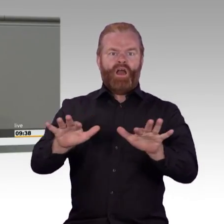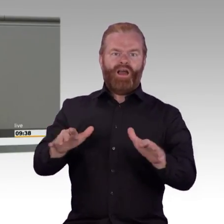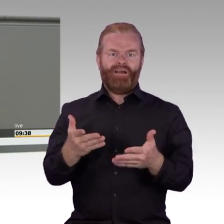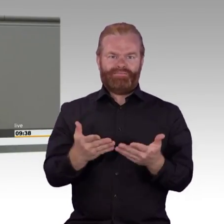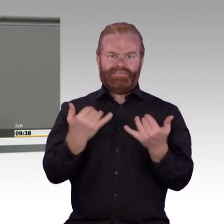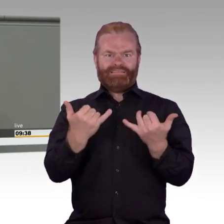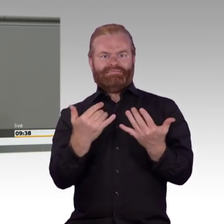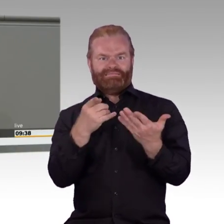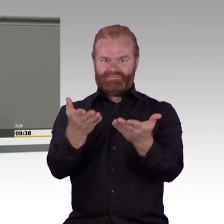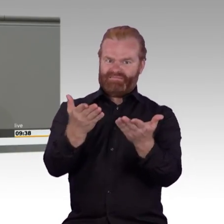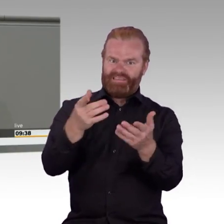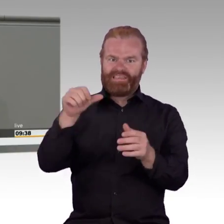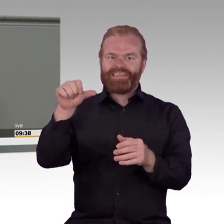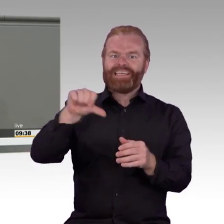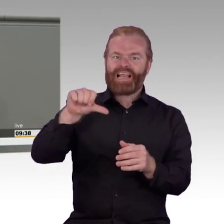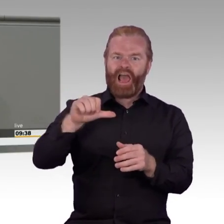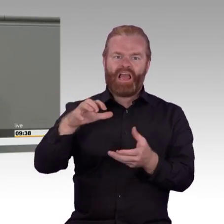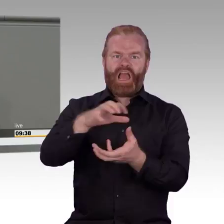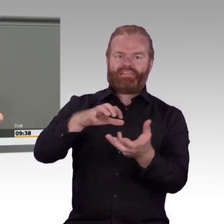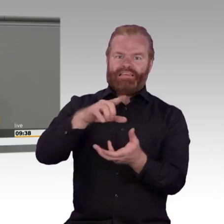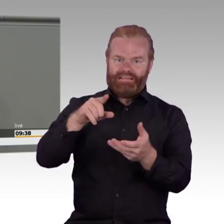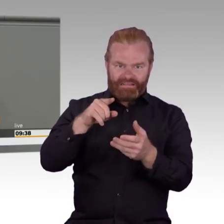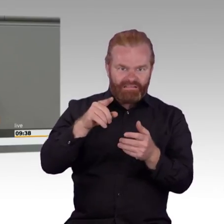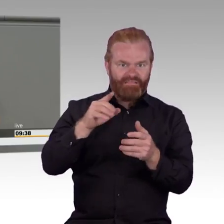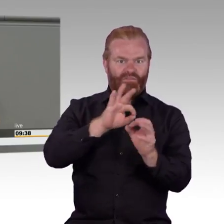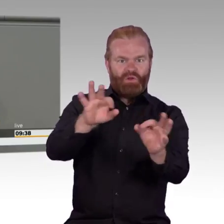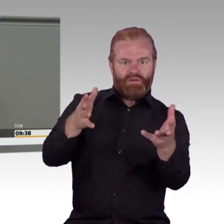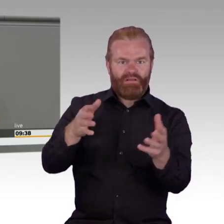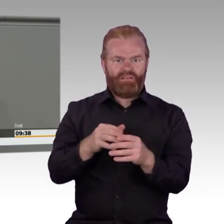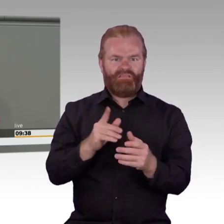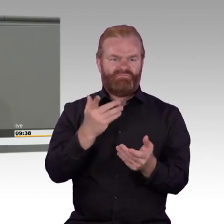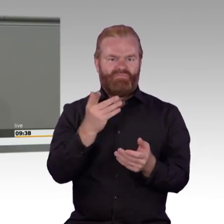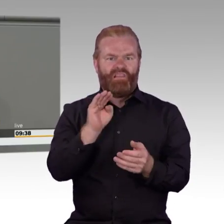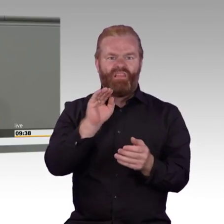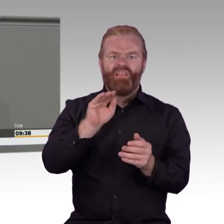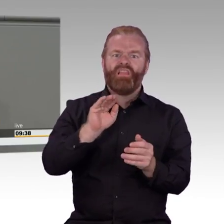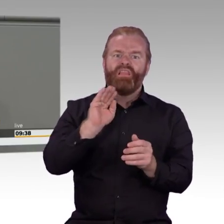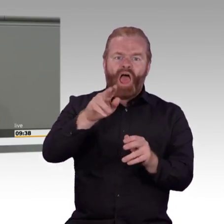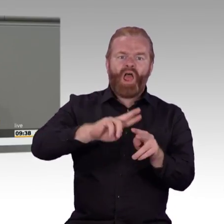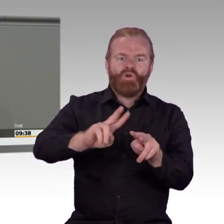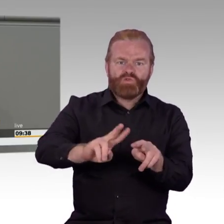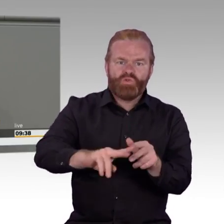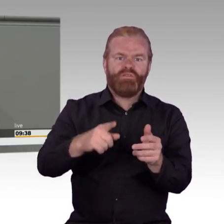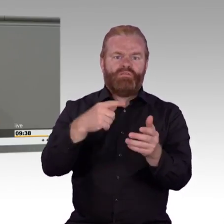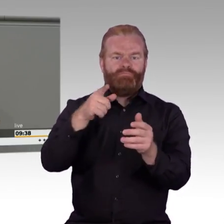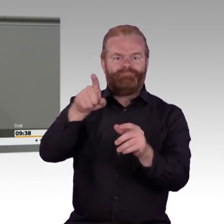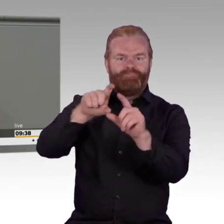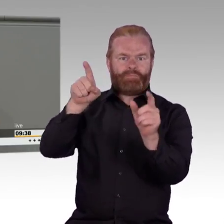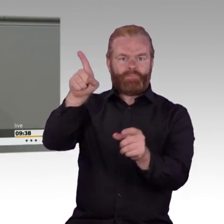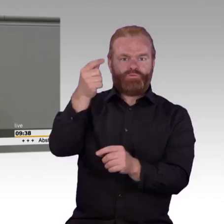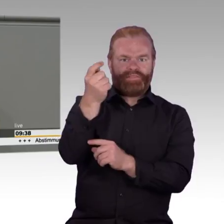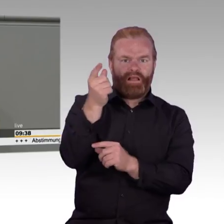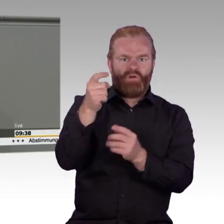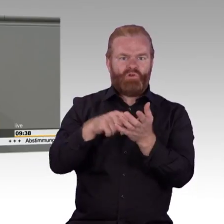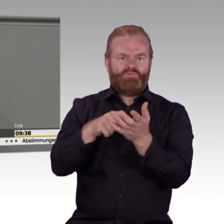obskuren Konstruktion. Ich kann Ihnen sagen, unserer Auffassung nach und von vielen Wissenschaftlern und sogar Gerichtspräsidenten wäre